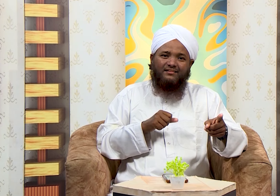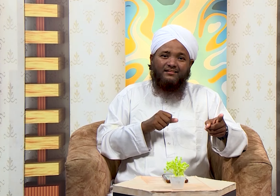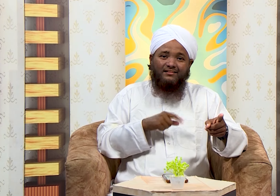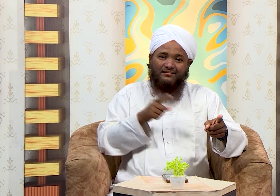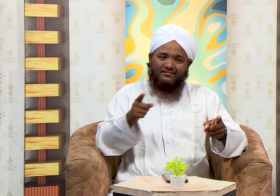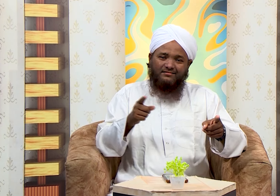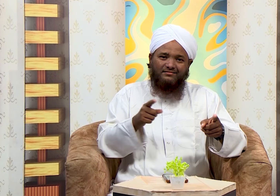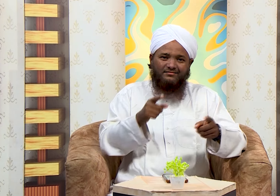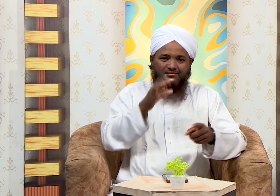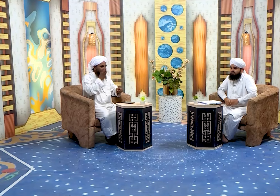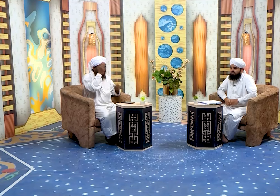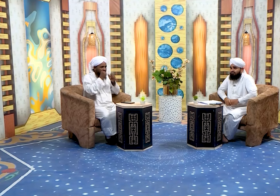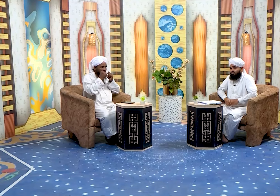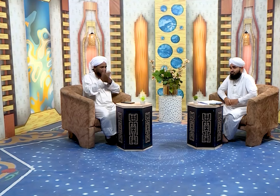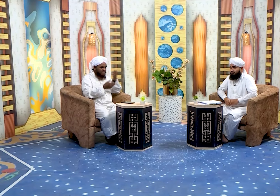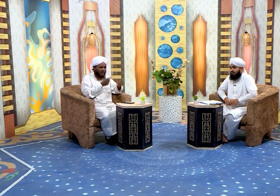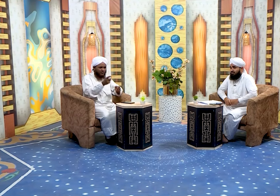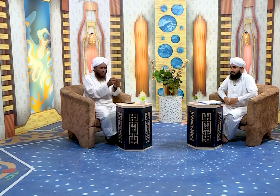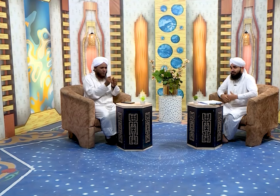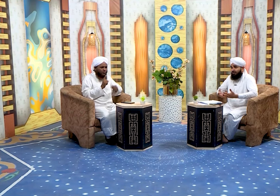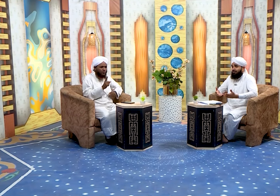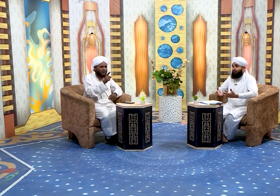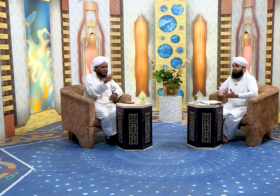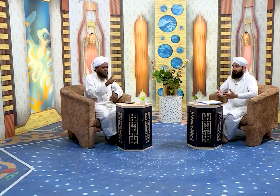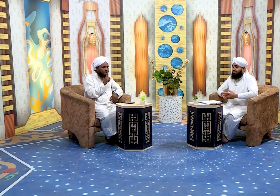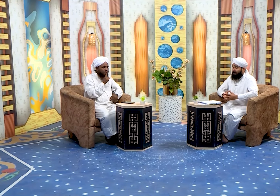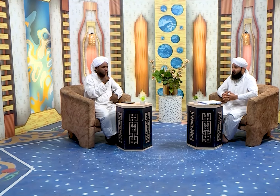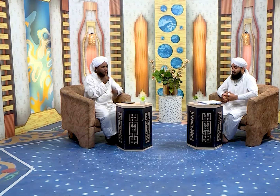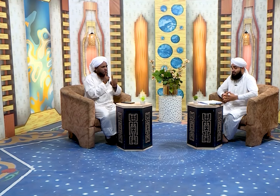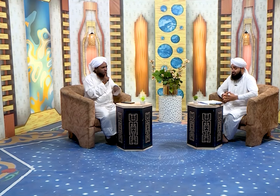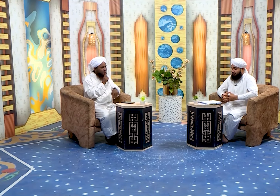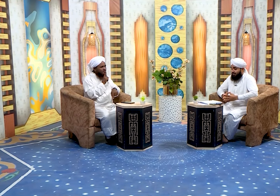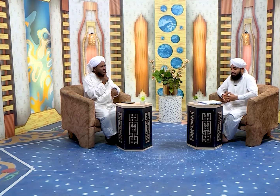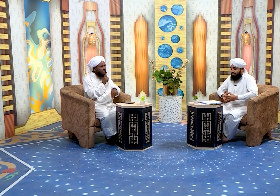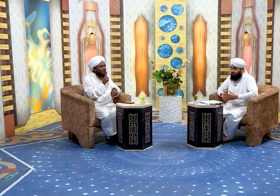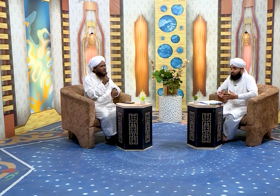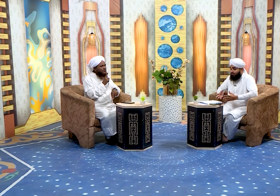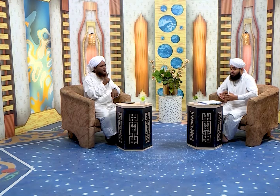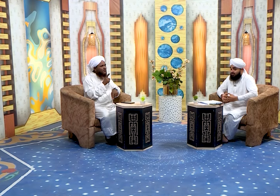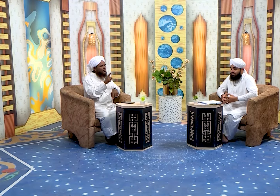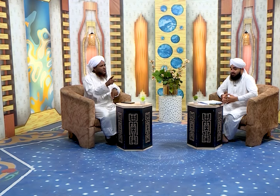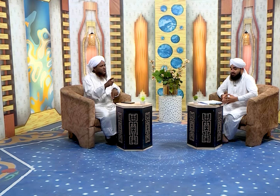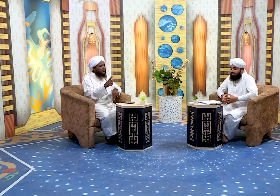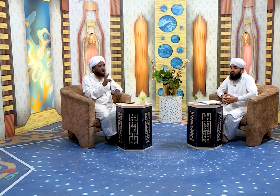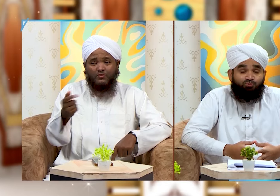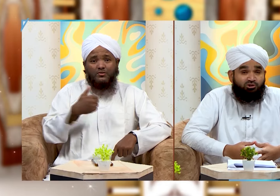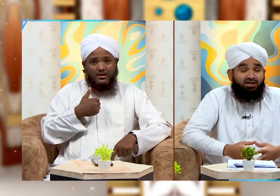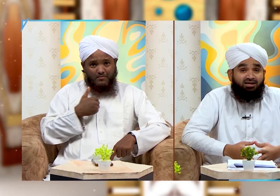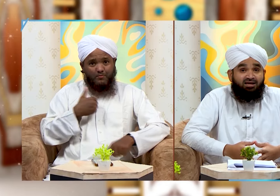تم کیا کہہ رہے ہو تم کیا کہہ رہے ہو اور فرمایا کہ تمہیں تو یہ چاہیے تھا کہ مجھے